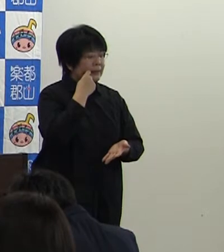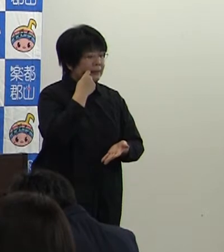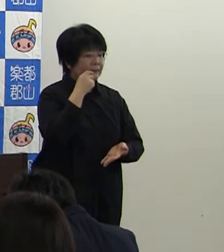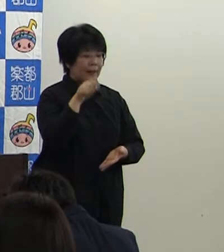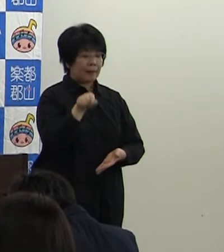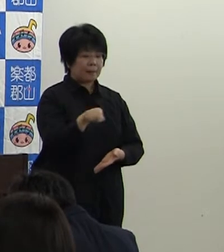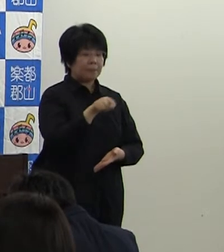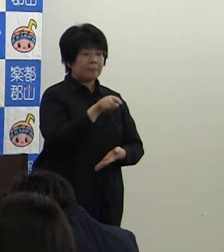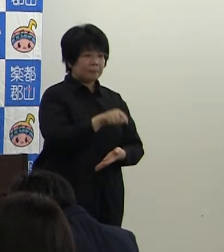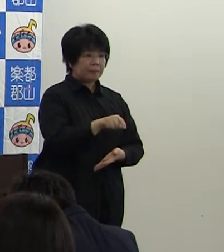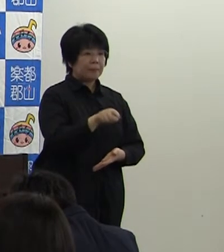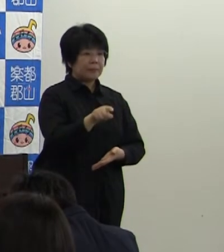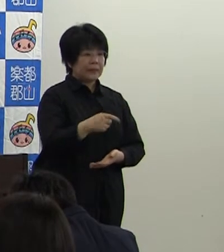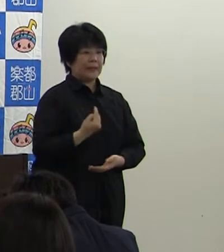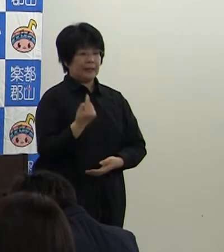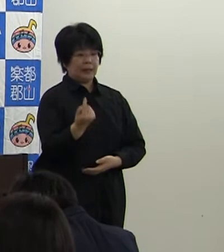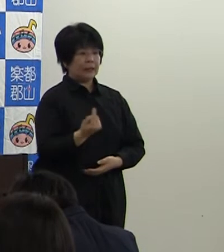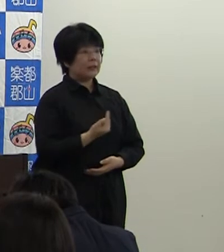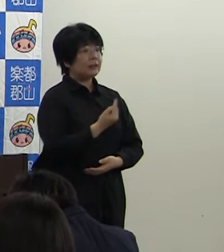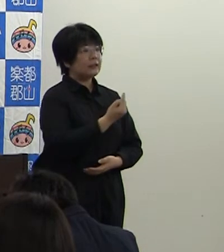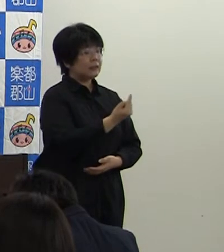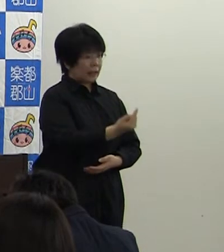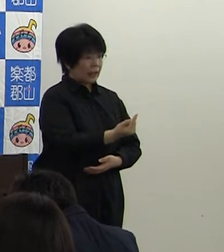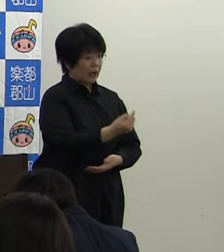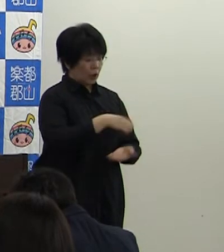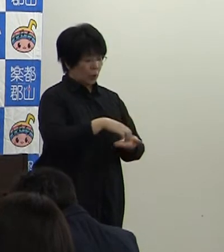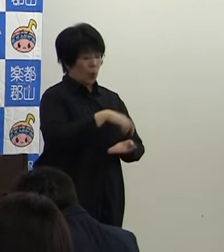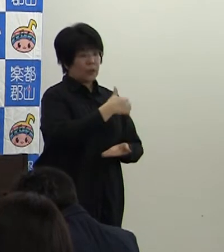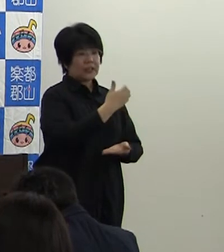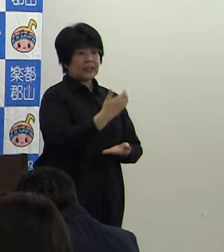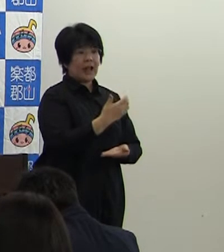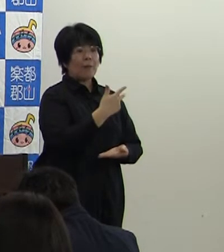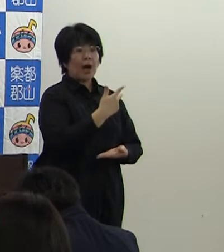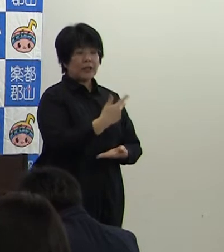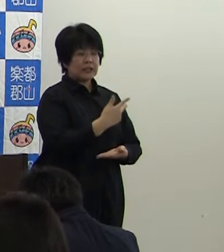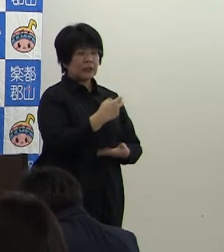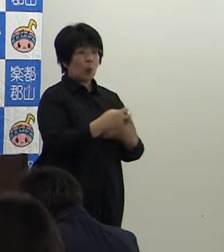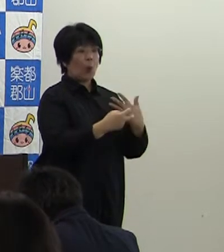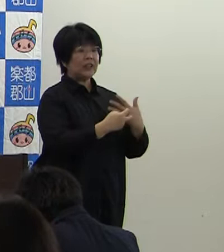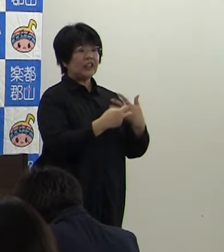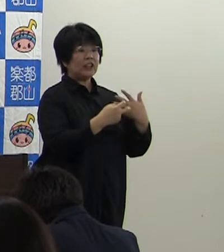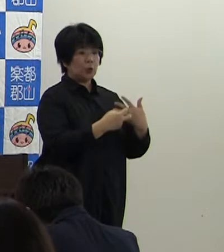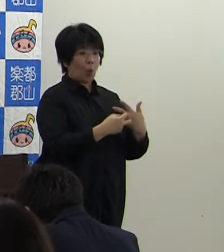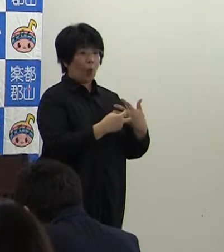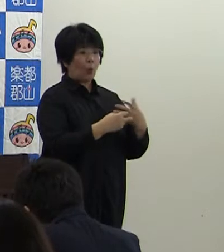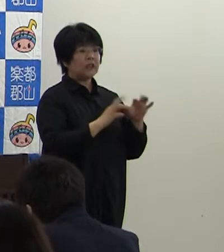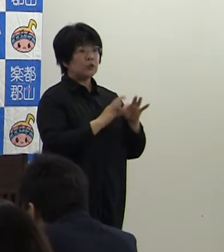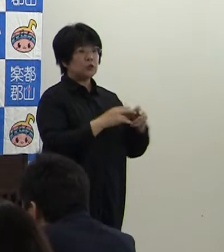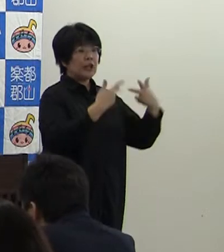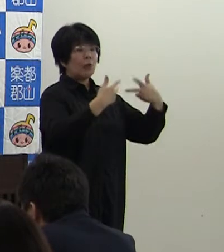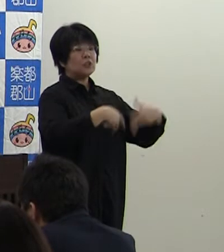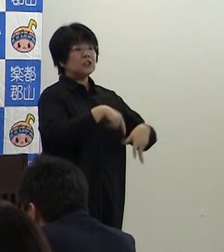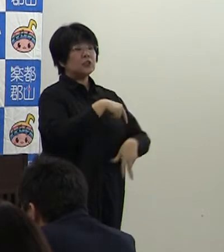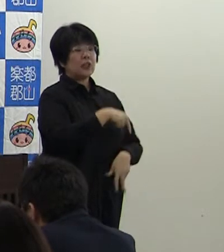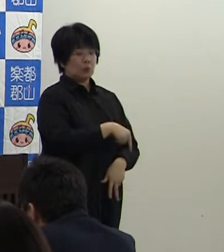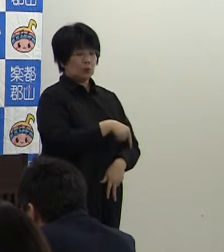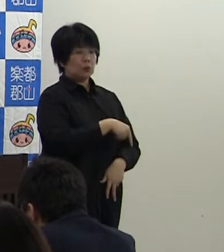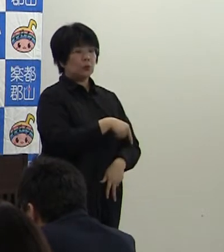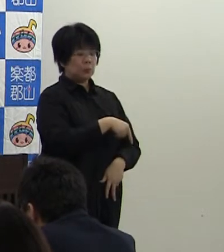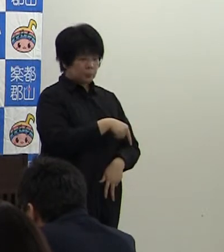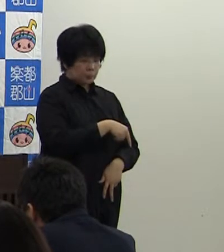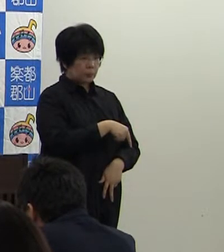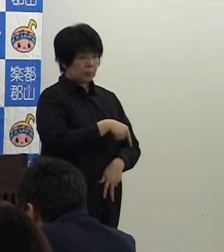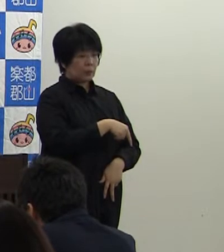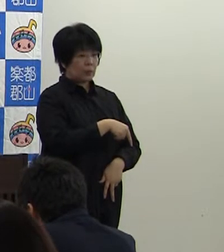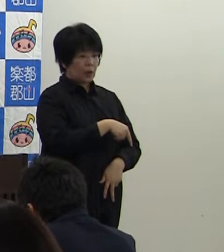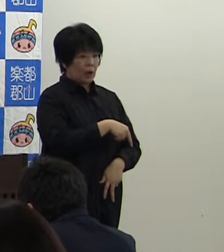が、やはりこの郡山の医療システムですね、非常にや